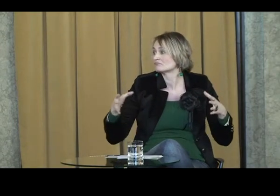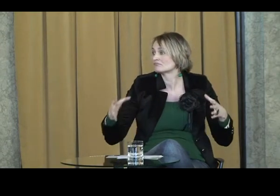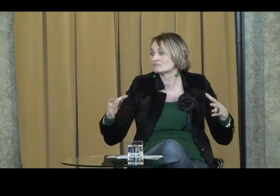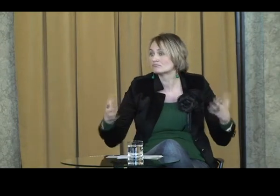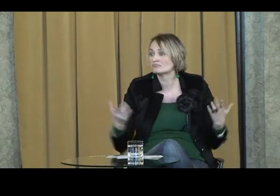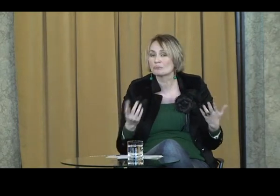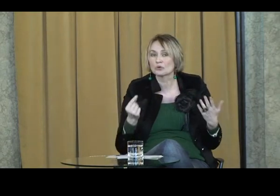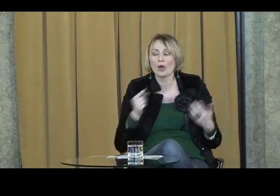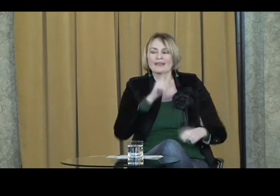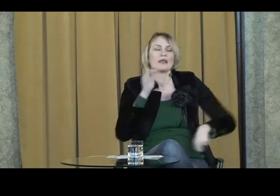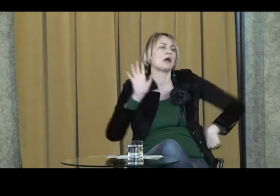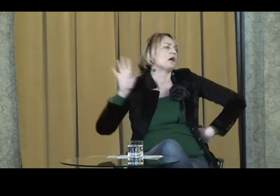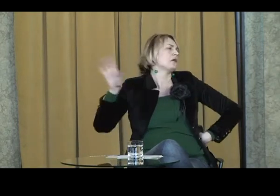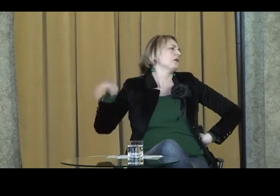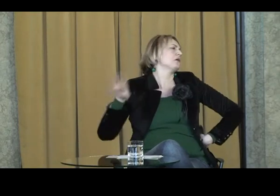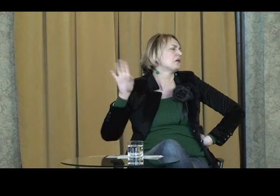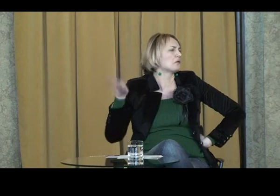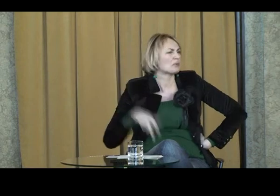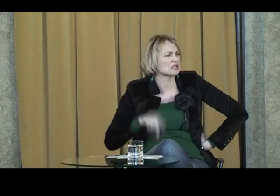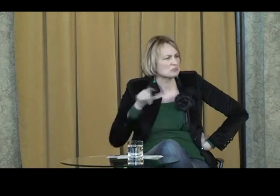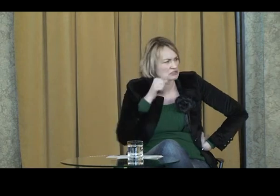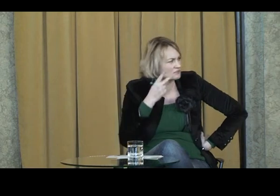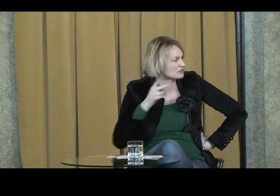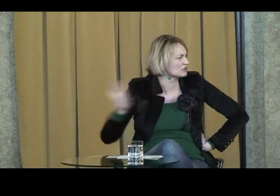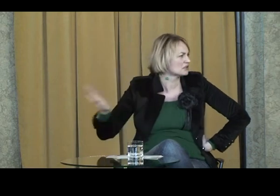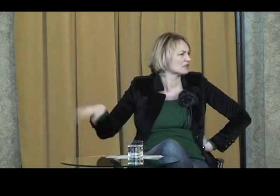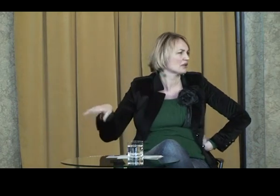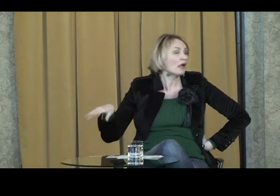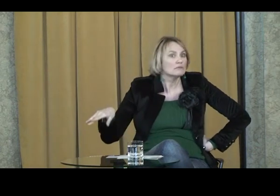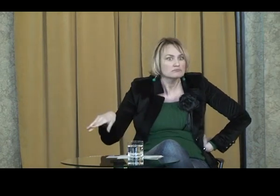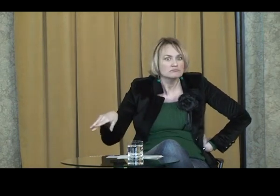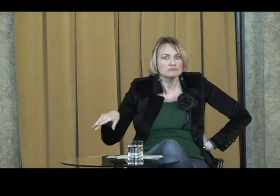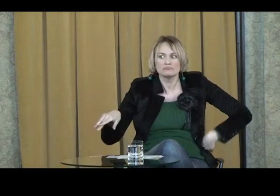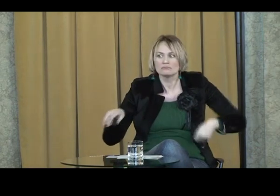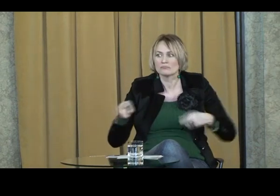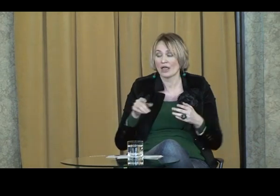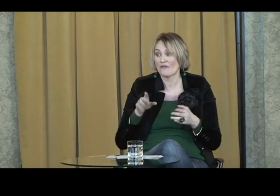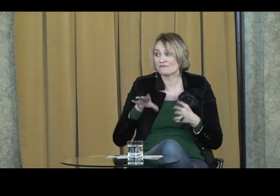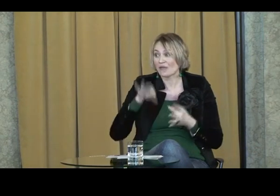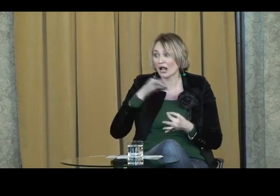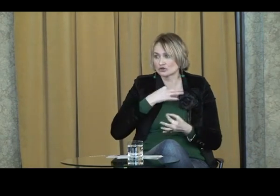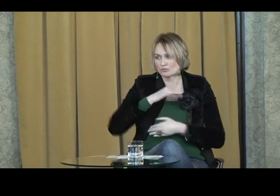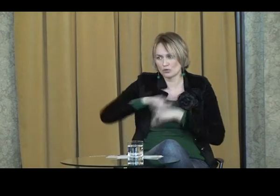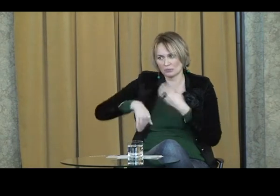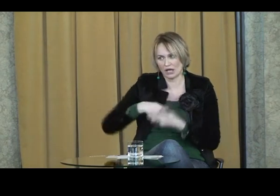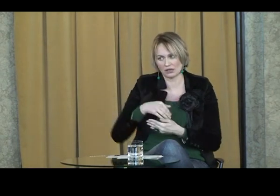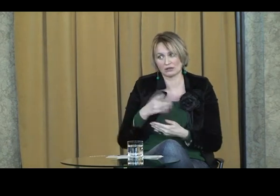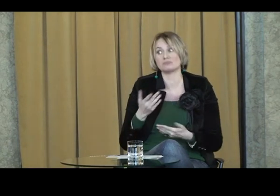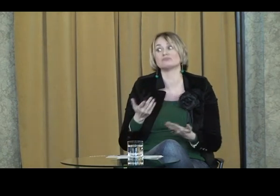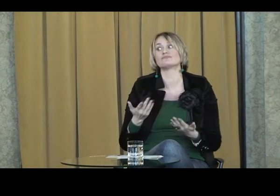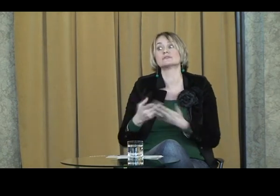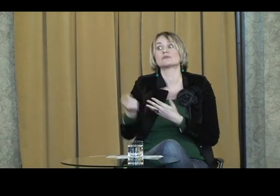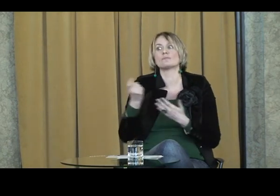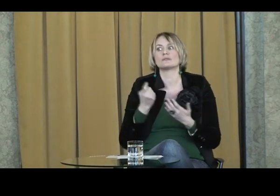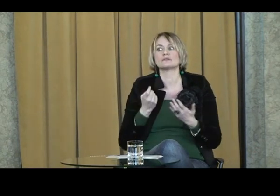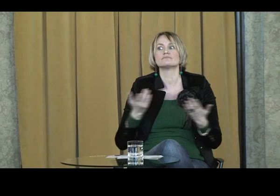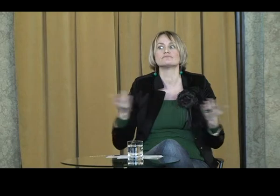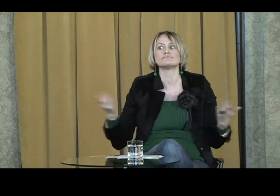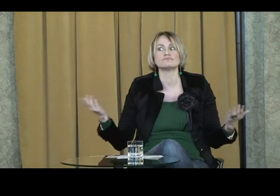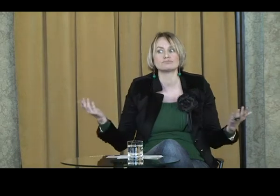sieht, wir werden immer älter. Neue Themen von Behinderung sind nicht von Relevanz. Wenn wir die